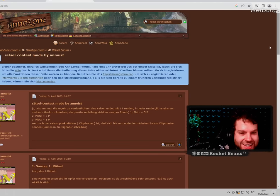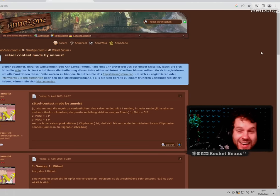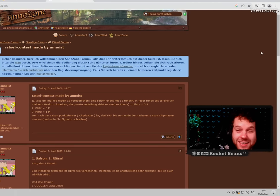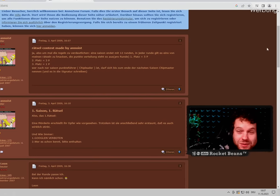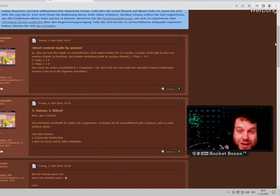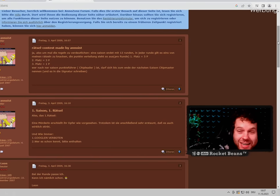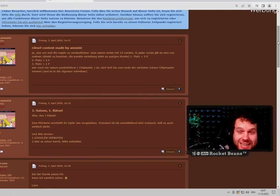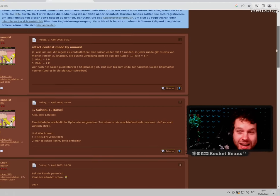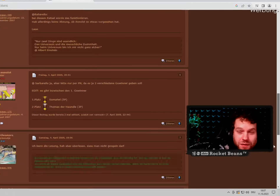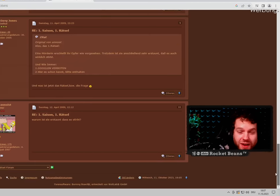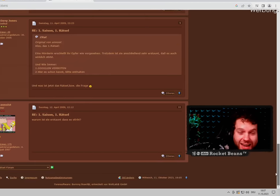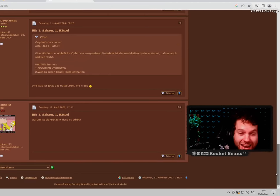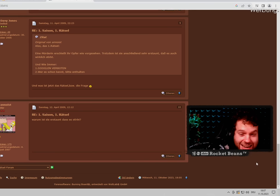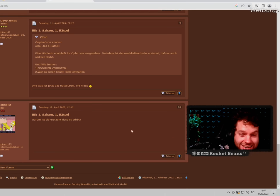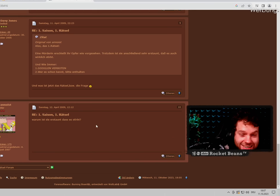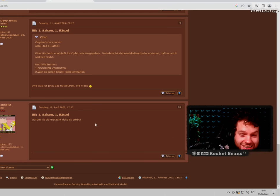Hier ist wirklich einfach Ende?